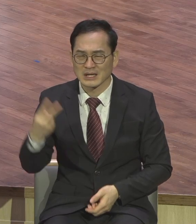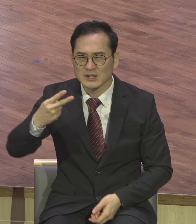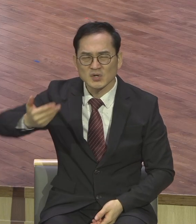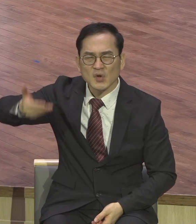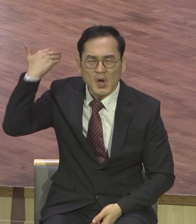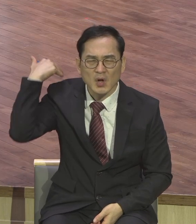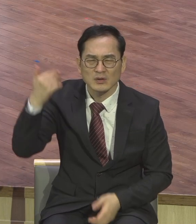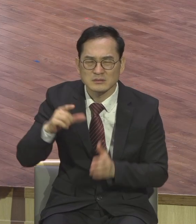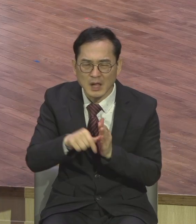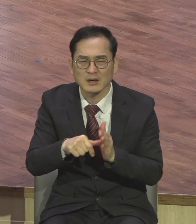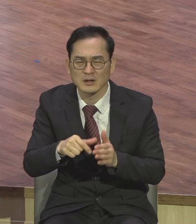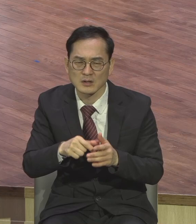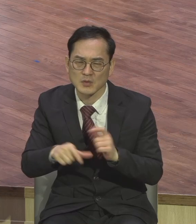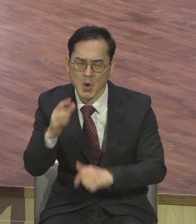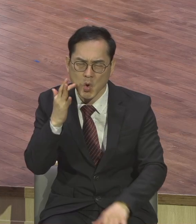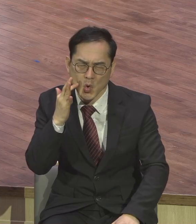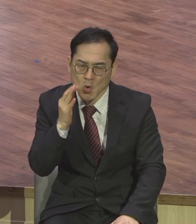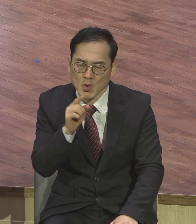강했겠어요 이 사상이.